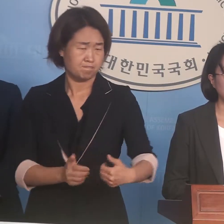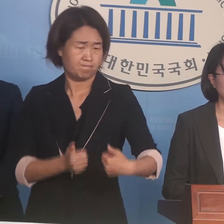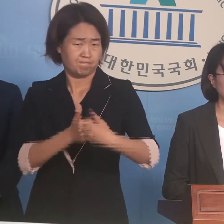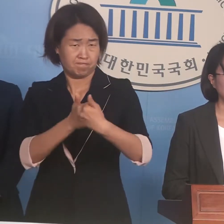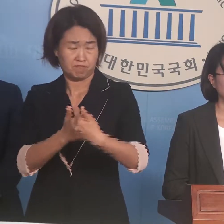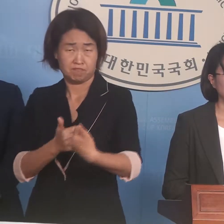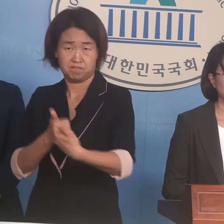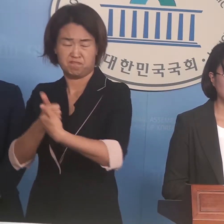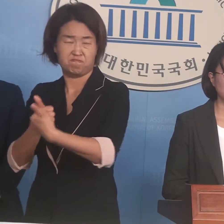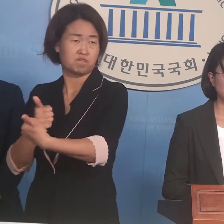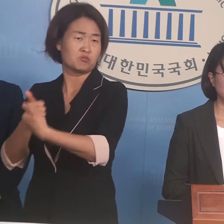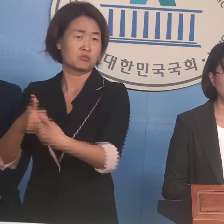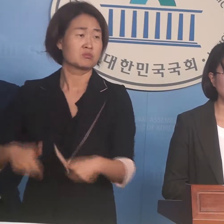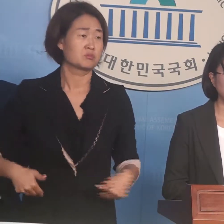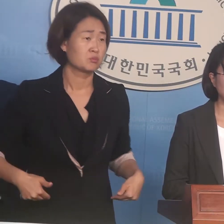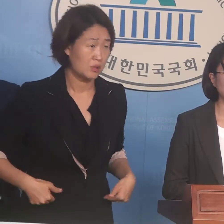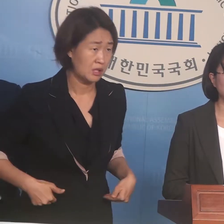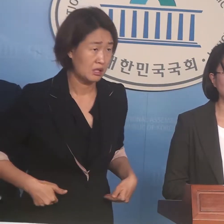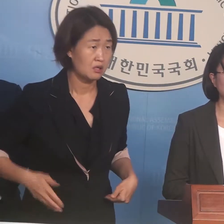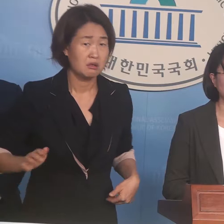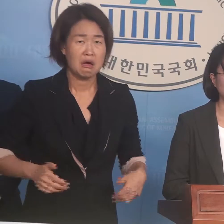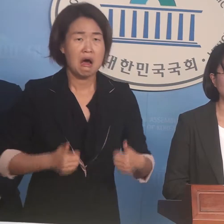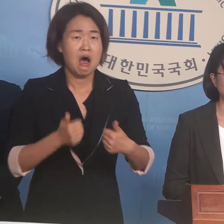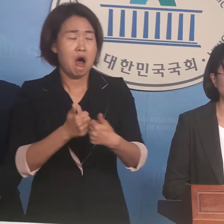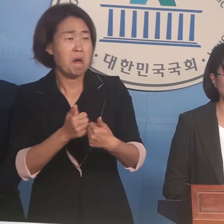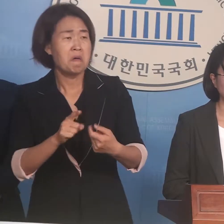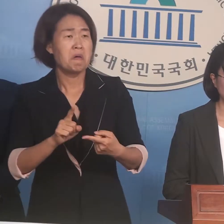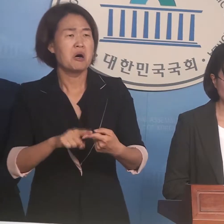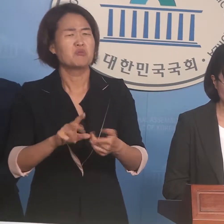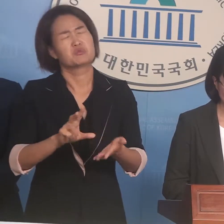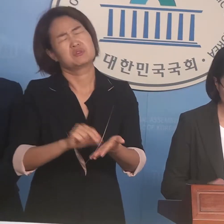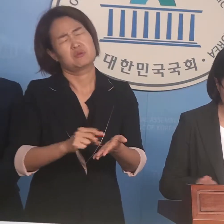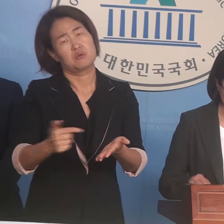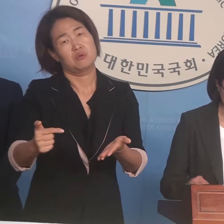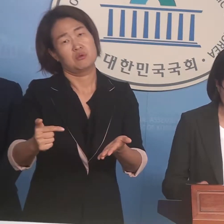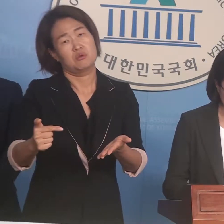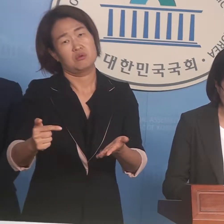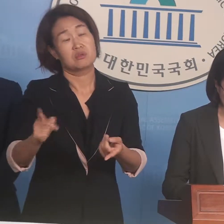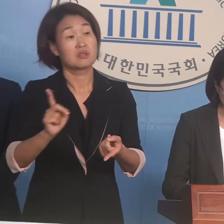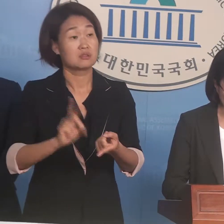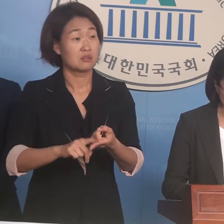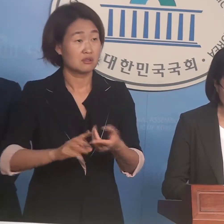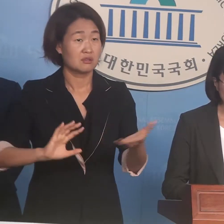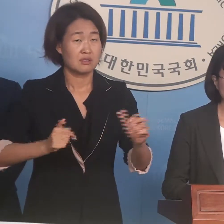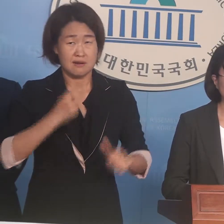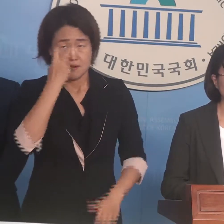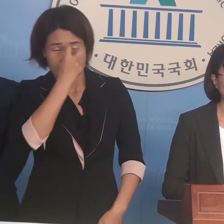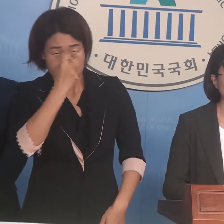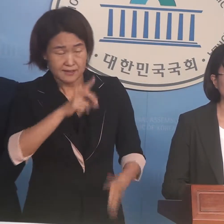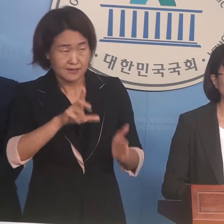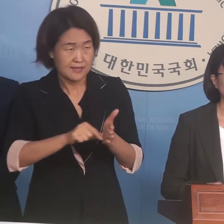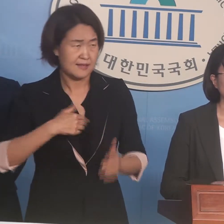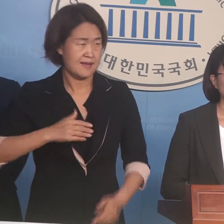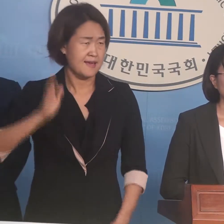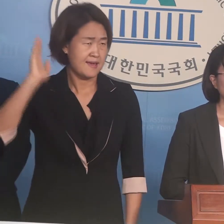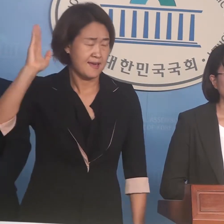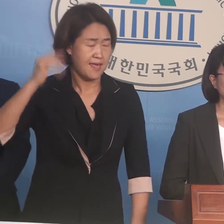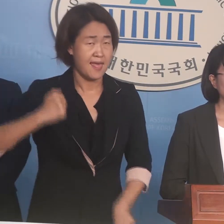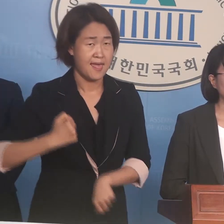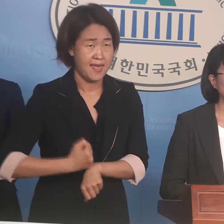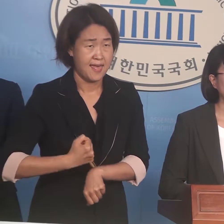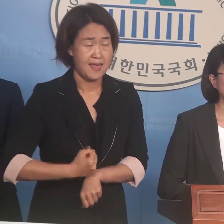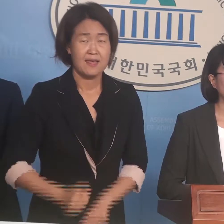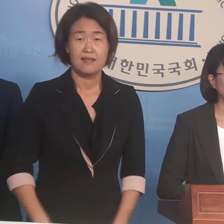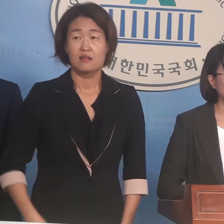되는데 그 대응 자체에 문제가 많습니다. 이 부분은 국감에서 다루기로 하고요. 그리고